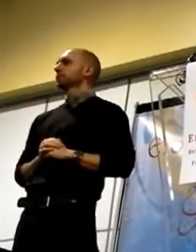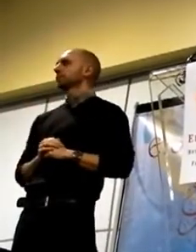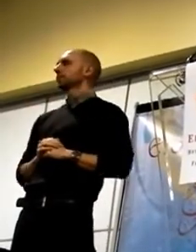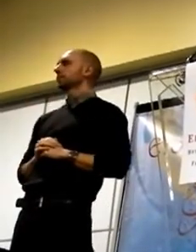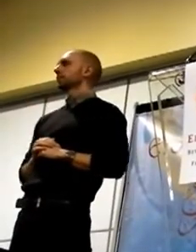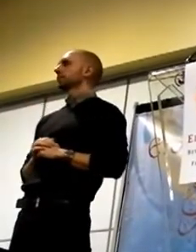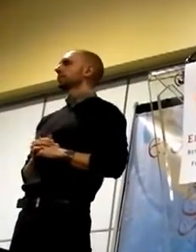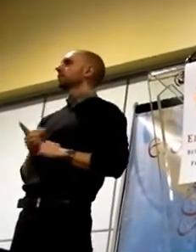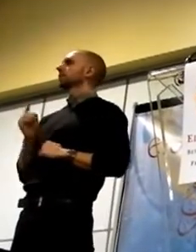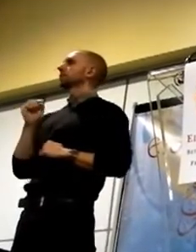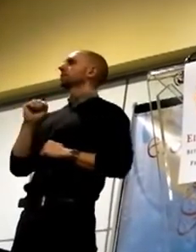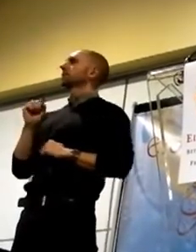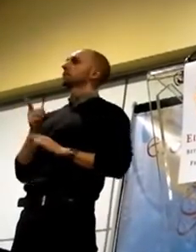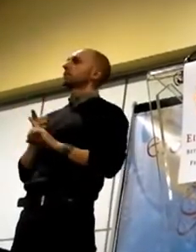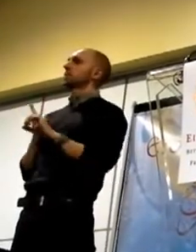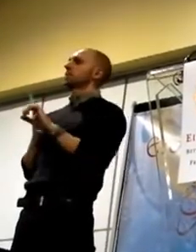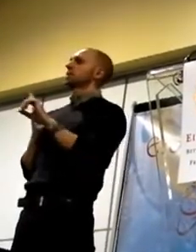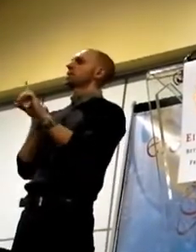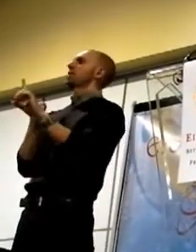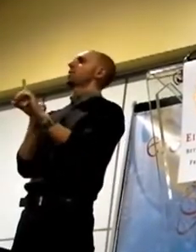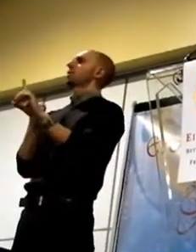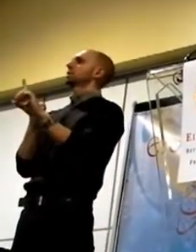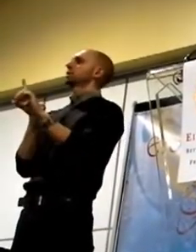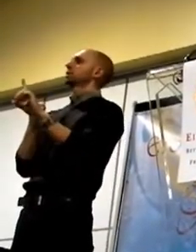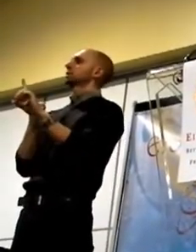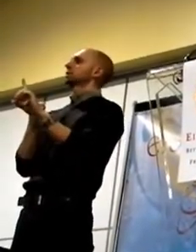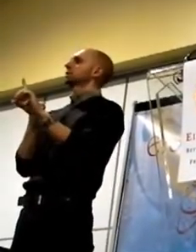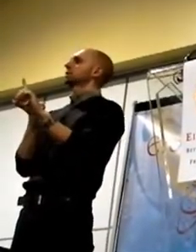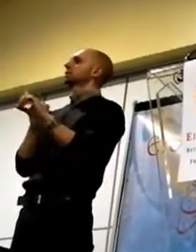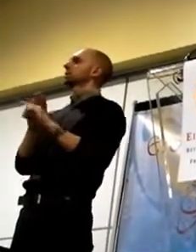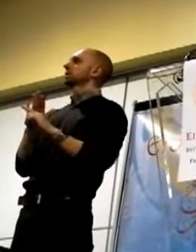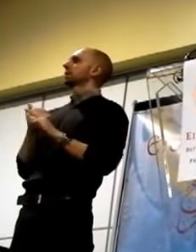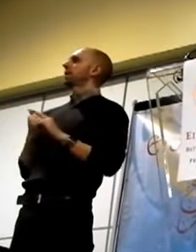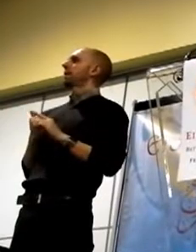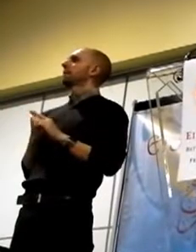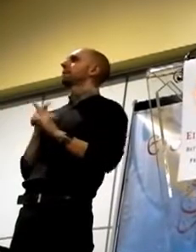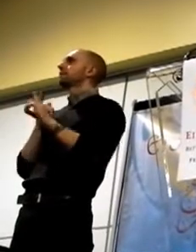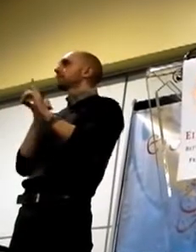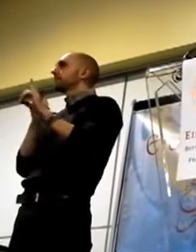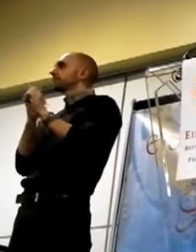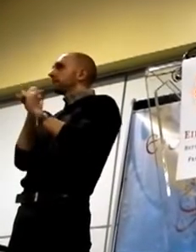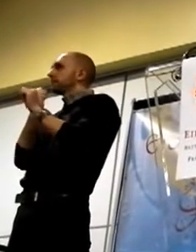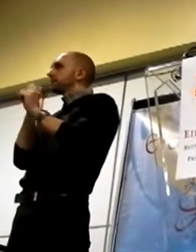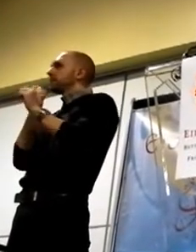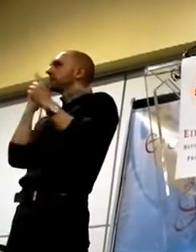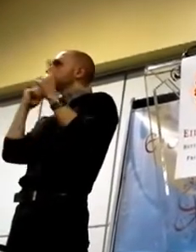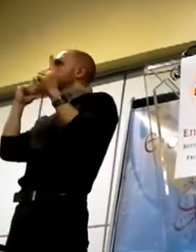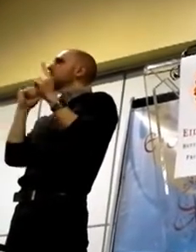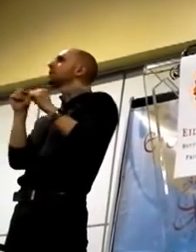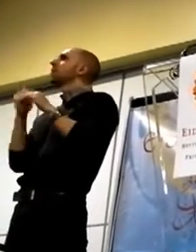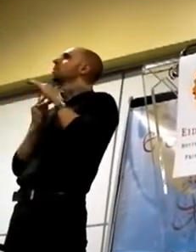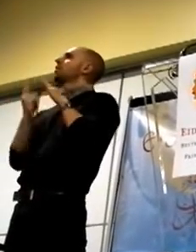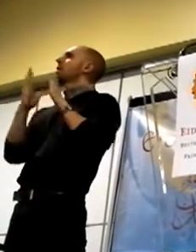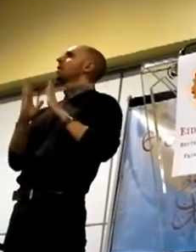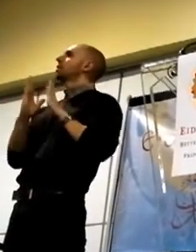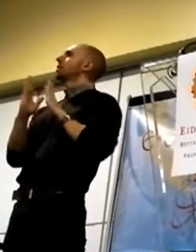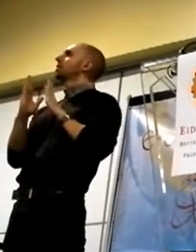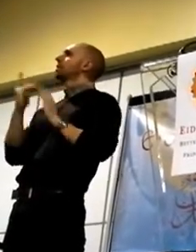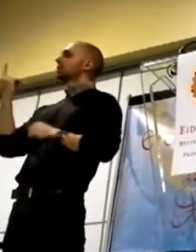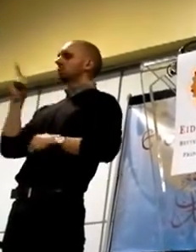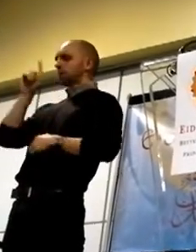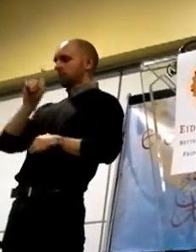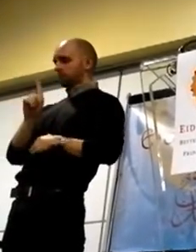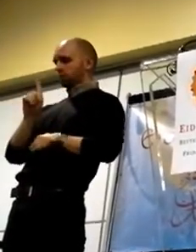came with the mission, إِنَّمَا بُعِدْتُ لِأُتَمِّمَ مَكَارِمَ الْأَخْلَاقِ, that I have been sent to